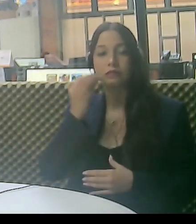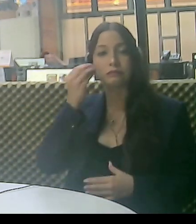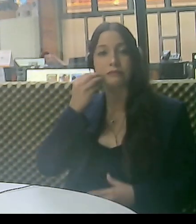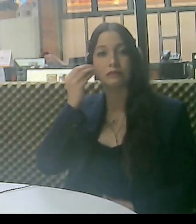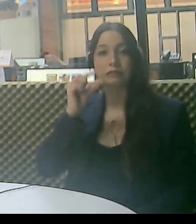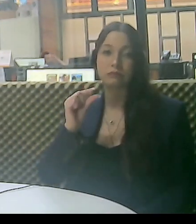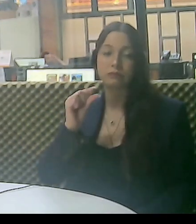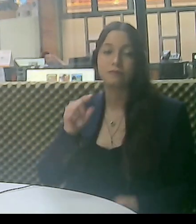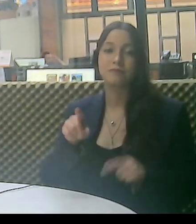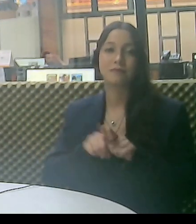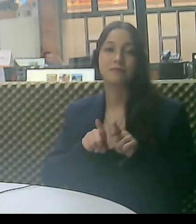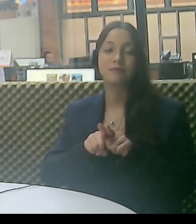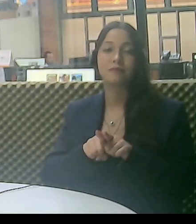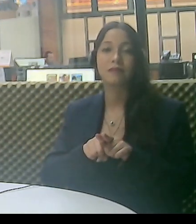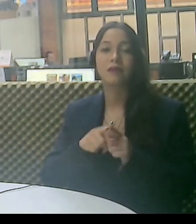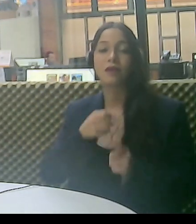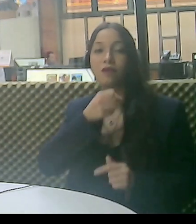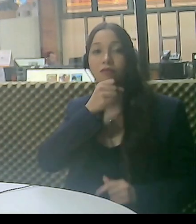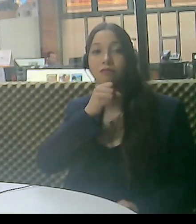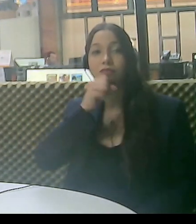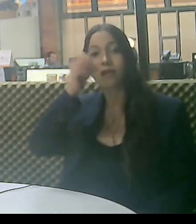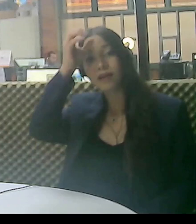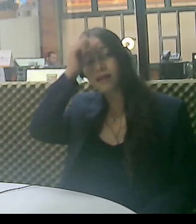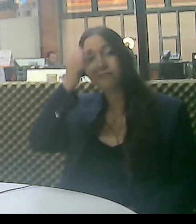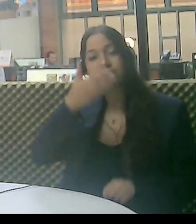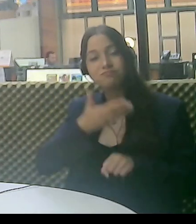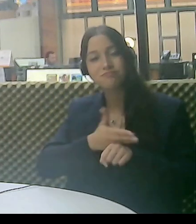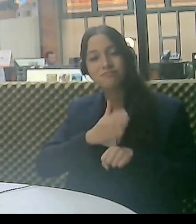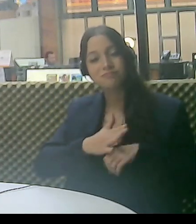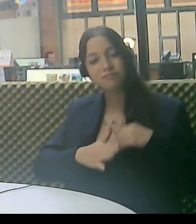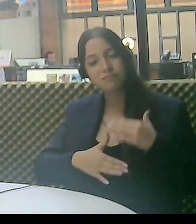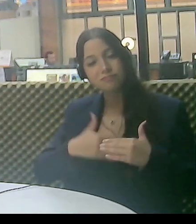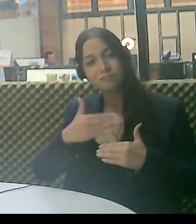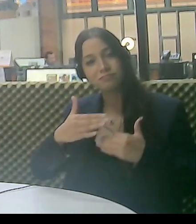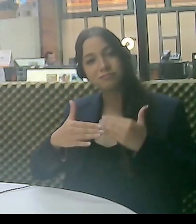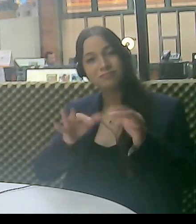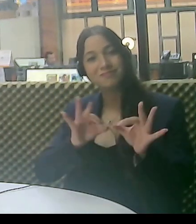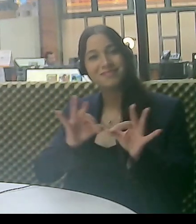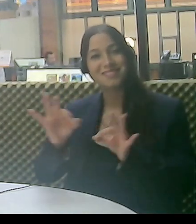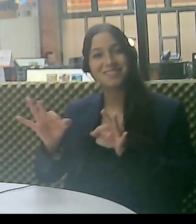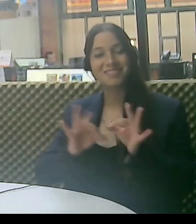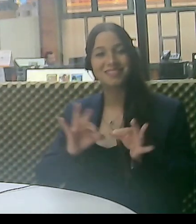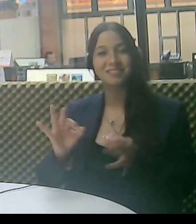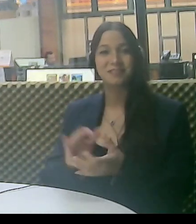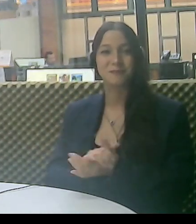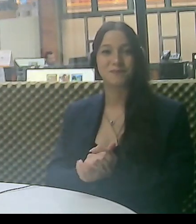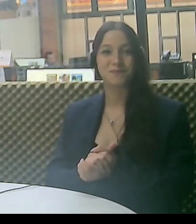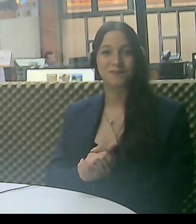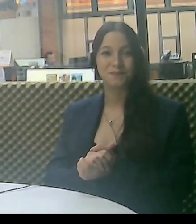Há, inclusive, idosos que estão aprendendo a atividade por meio do projeto.